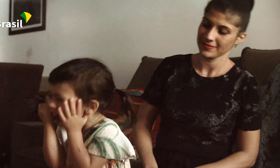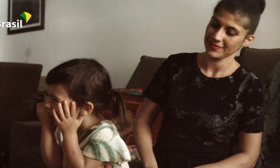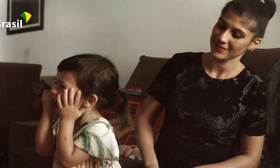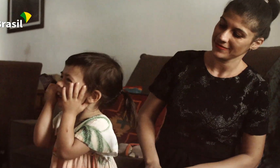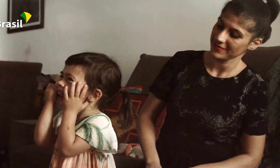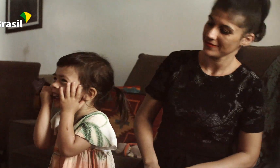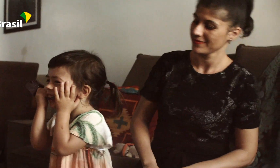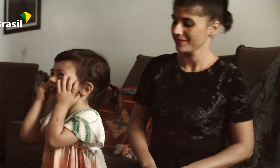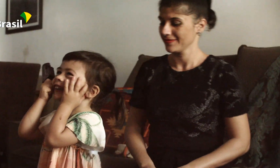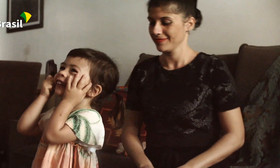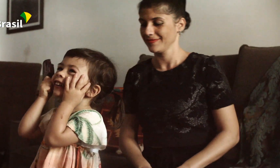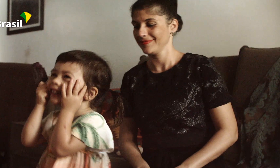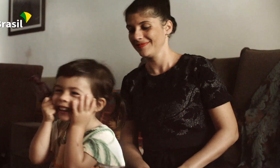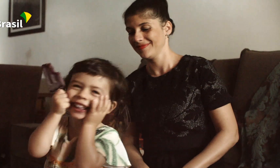atrás.